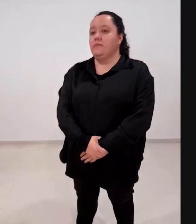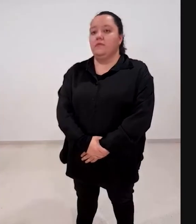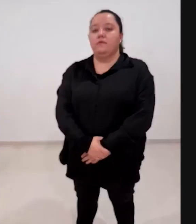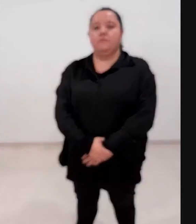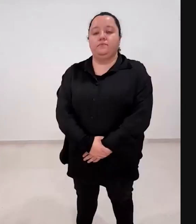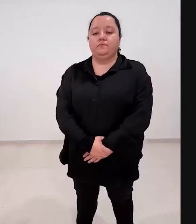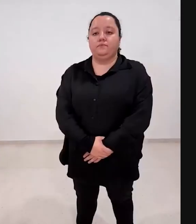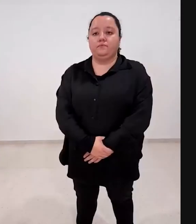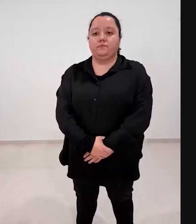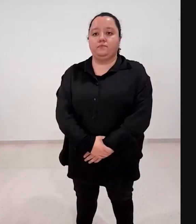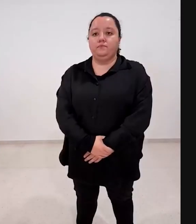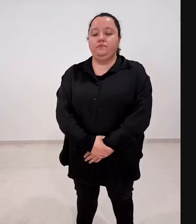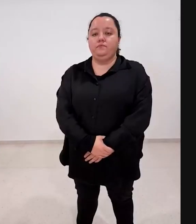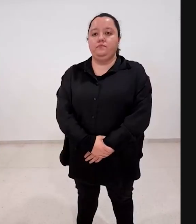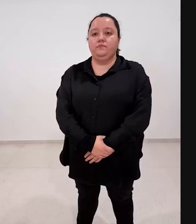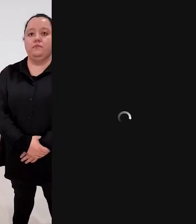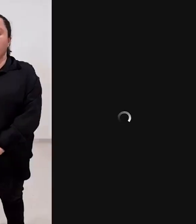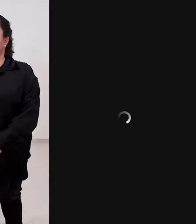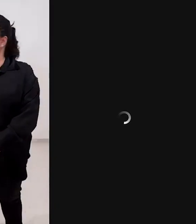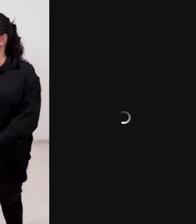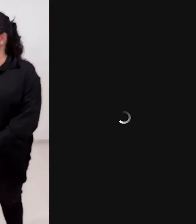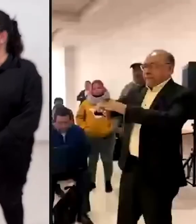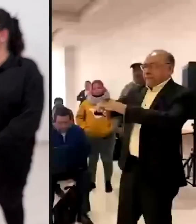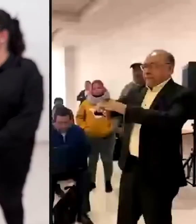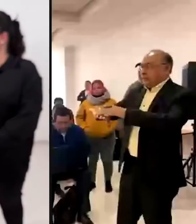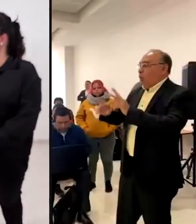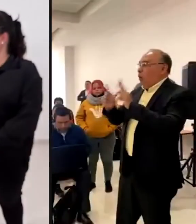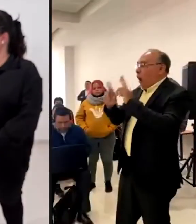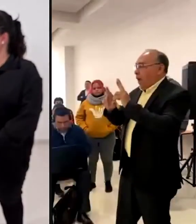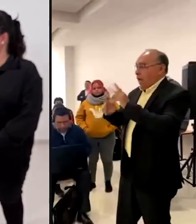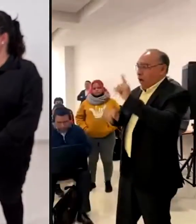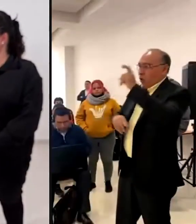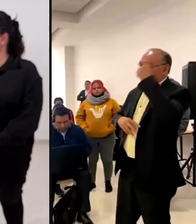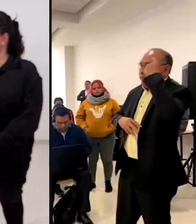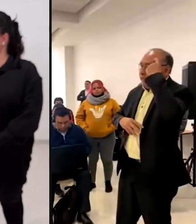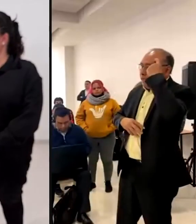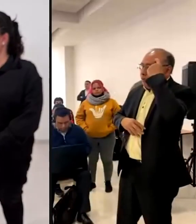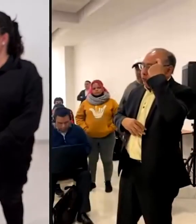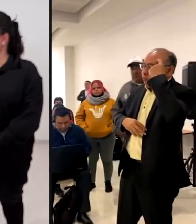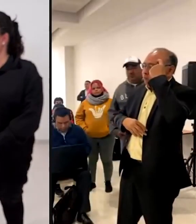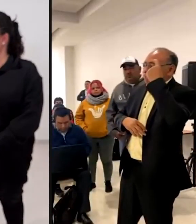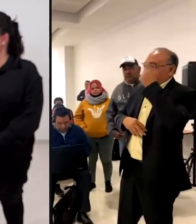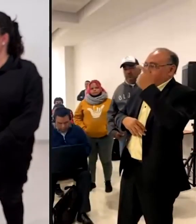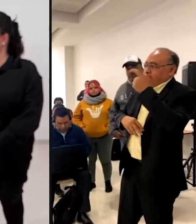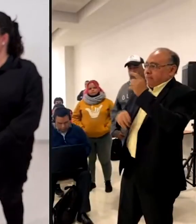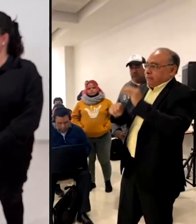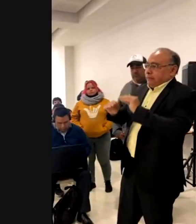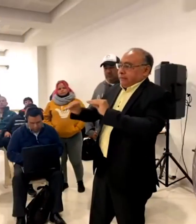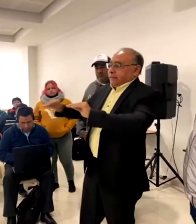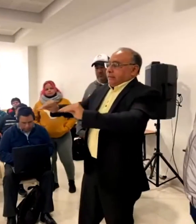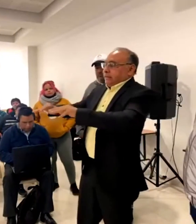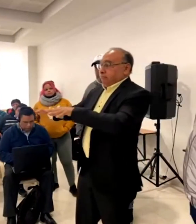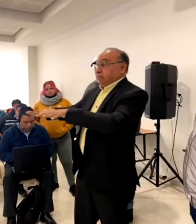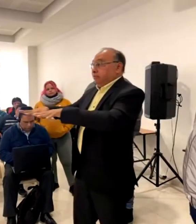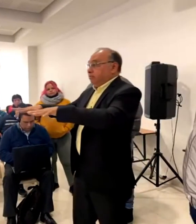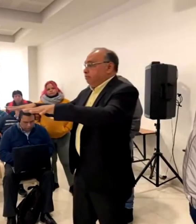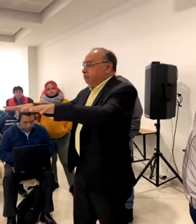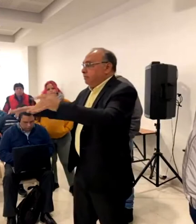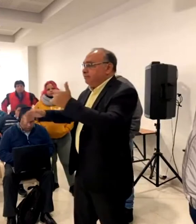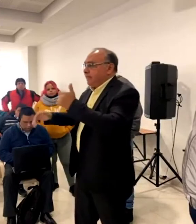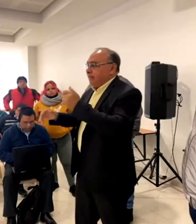una aprovechar con esto que para el gobierno nacional